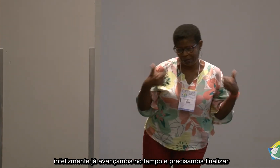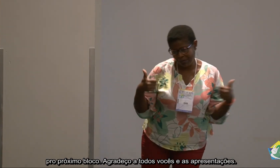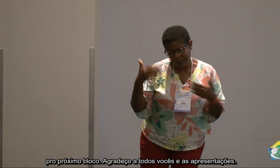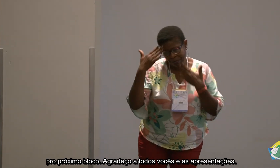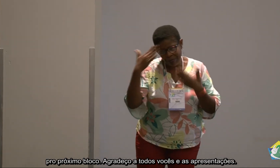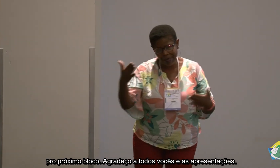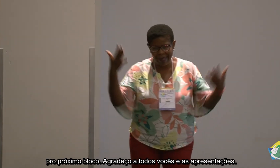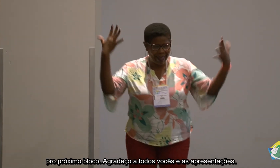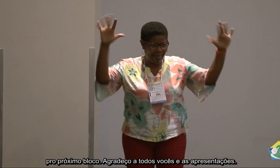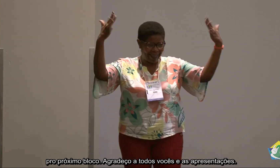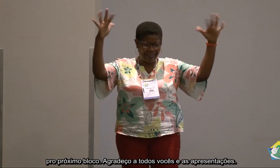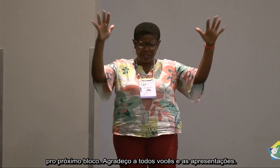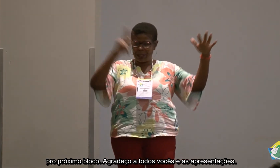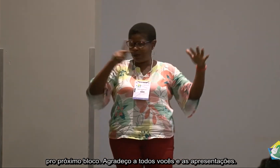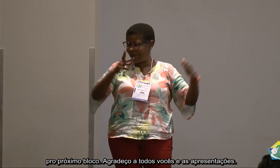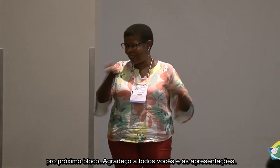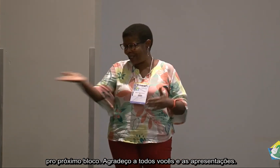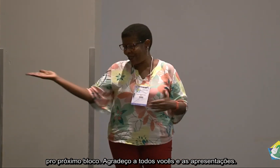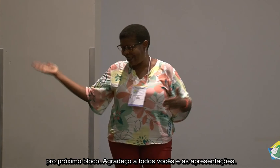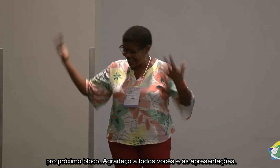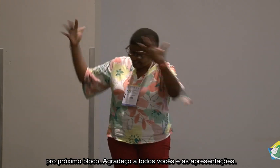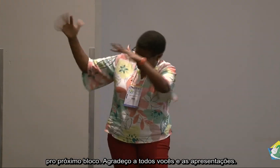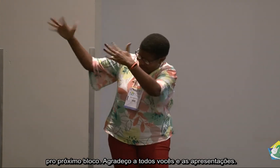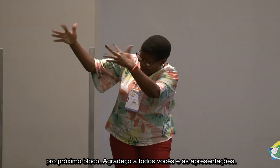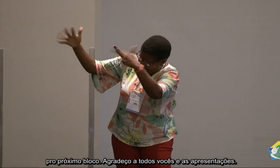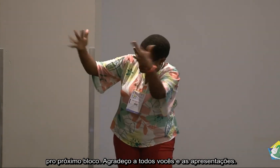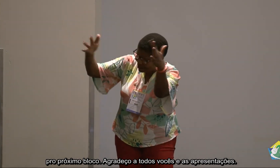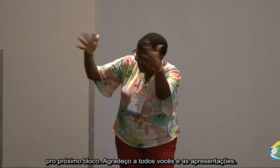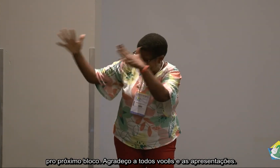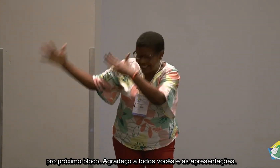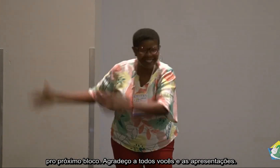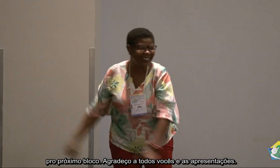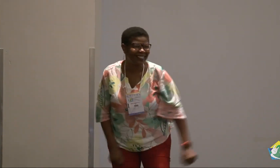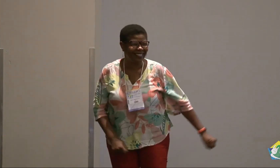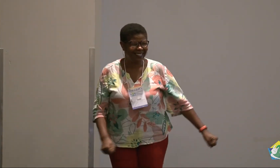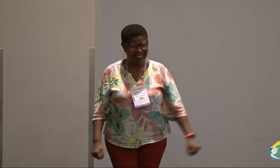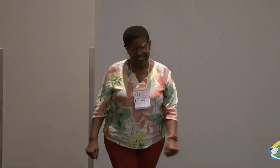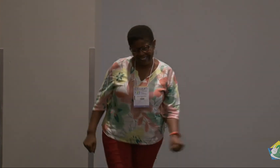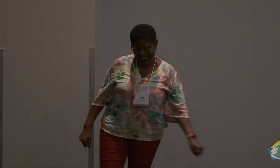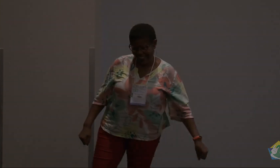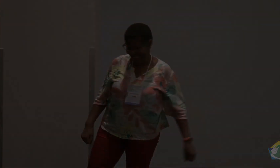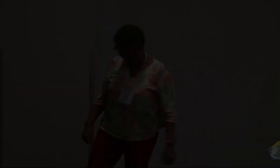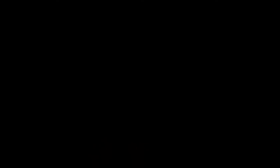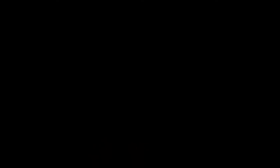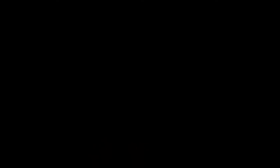para o próximo bloco agradeço a todos vocês e agradeço as apresentações e